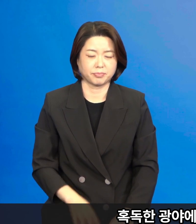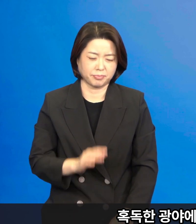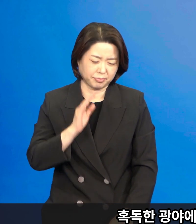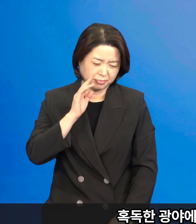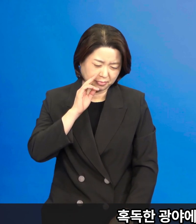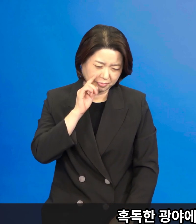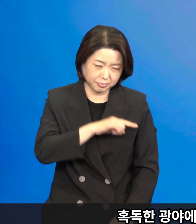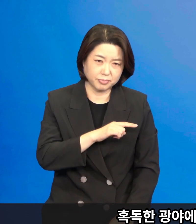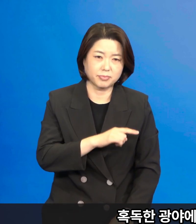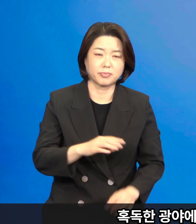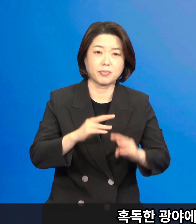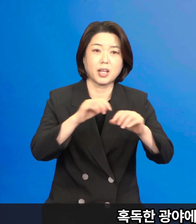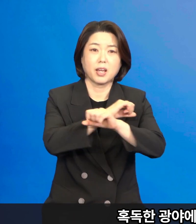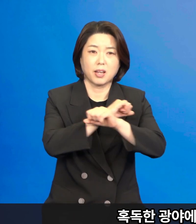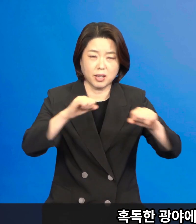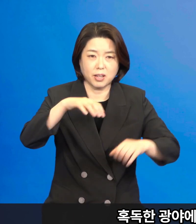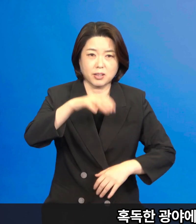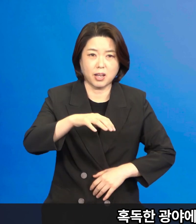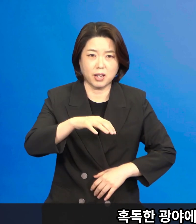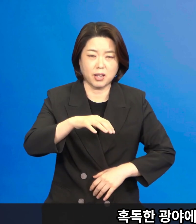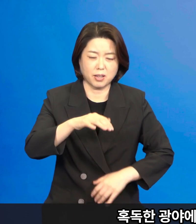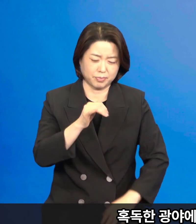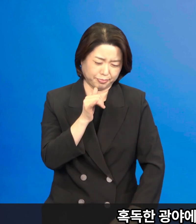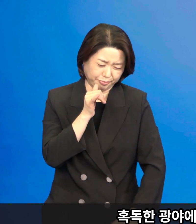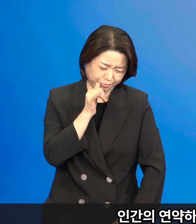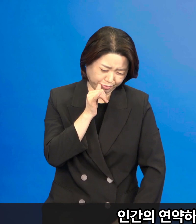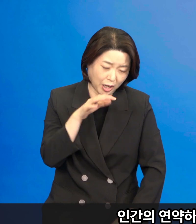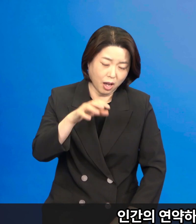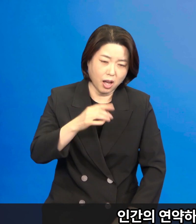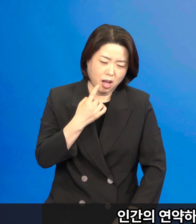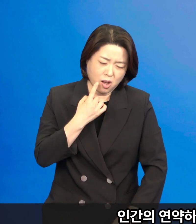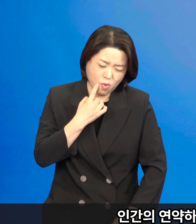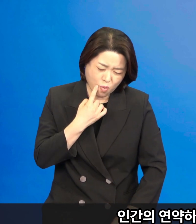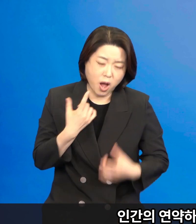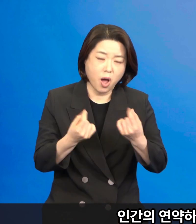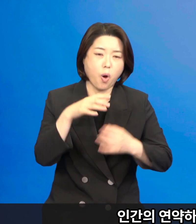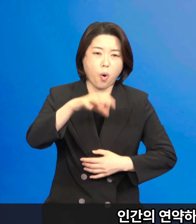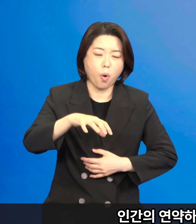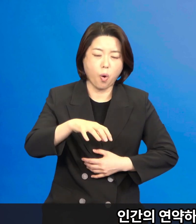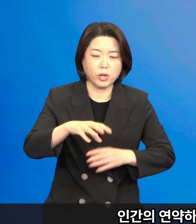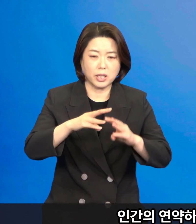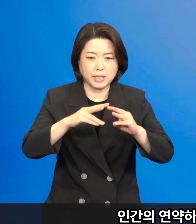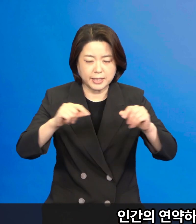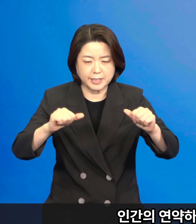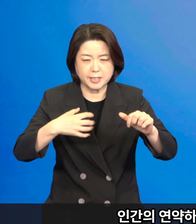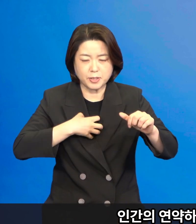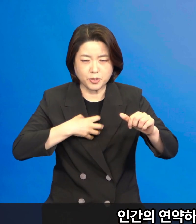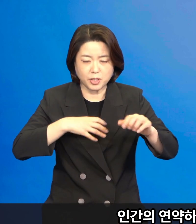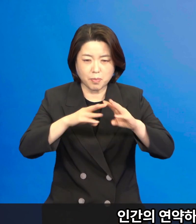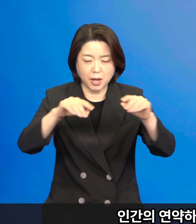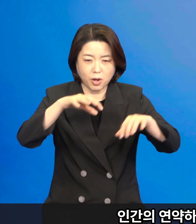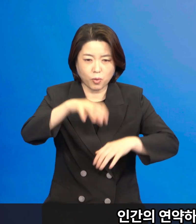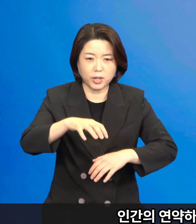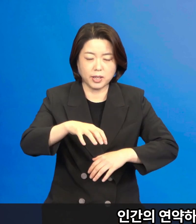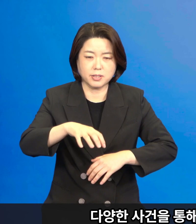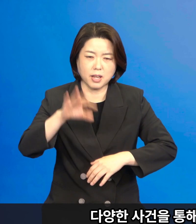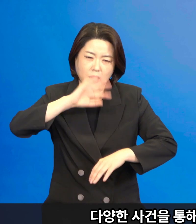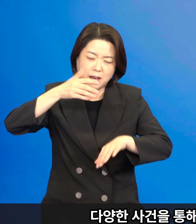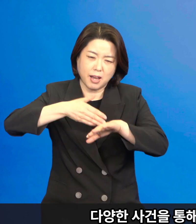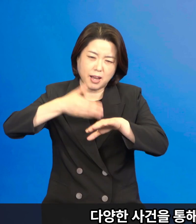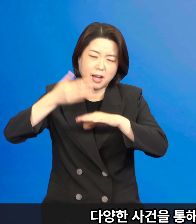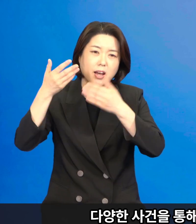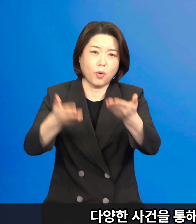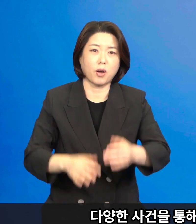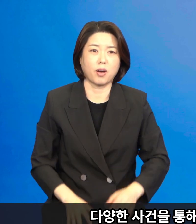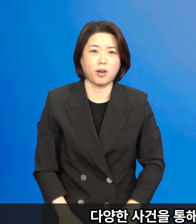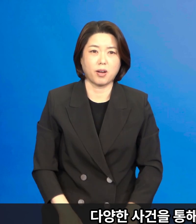혹독한 광야에서 이 수업을 하는 거야. 인간의 연약하고 악한 그 본성이 있음을